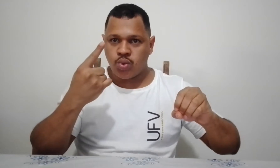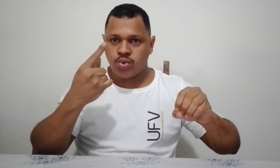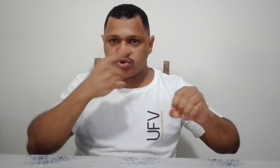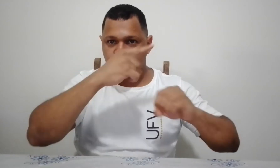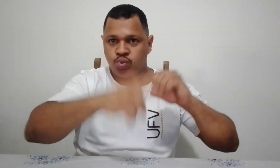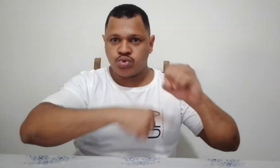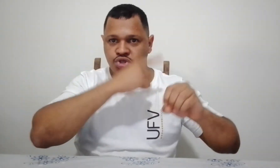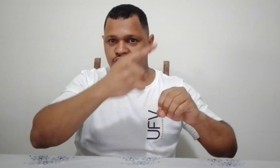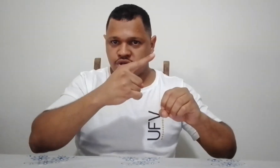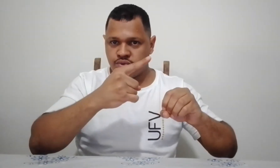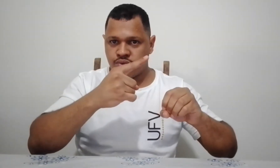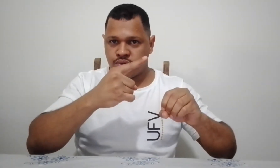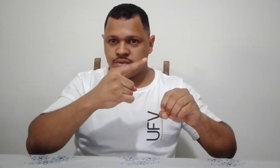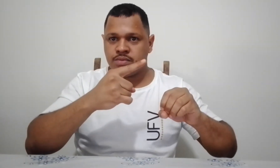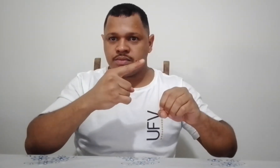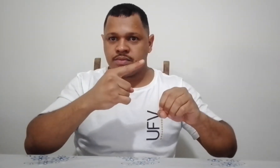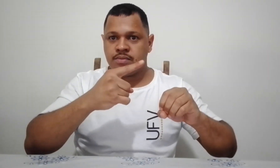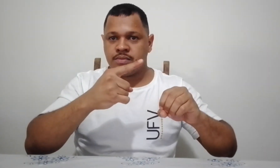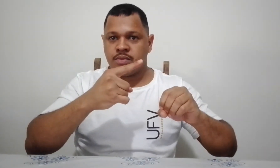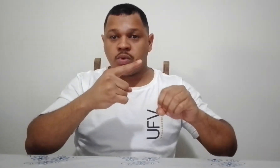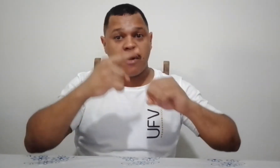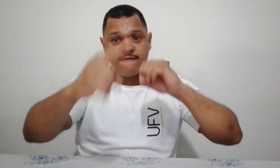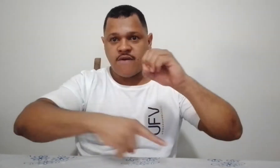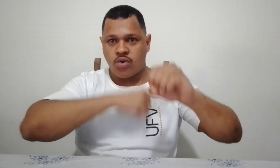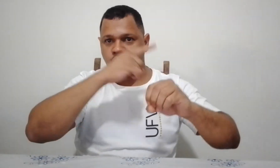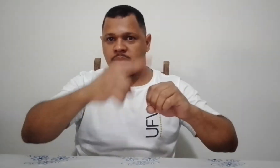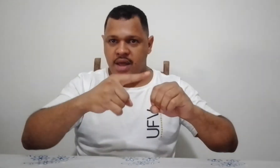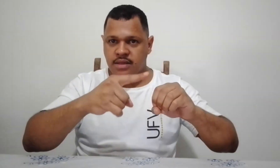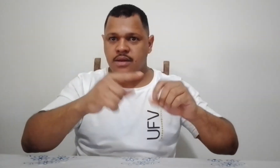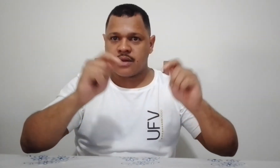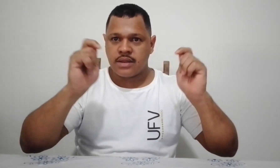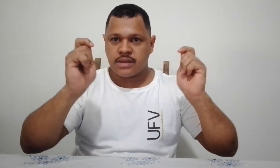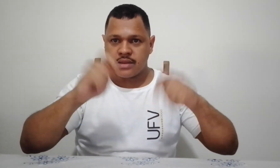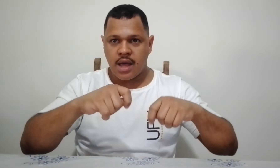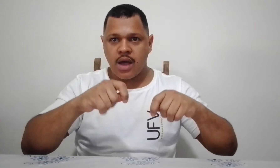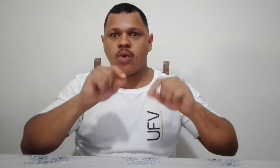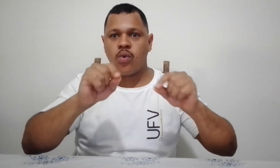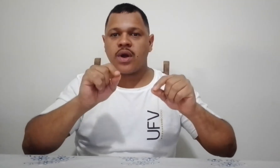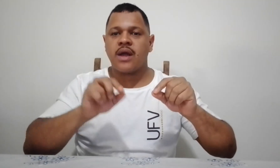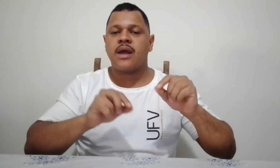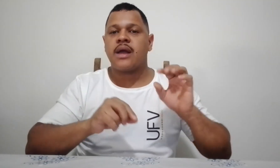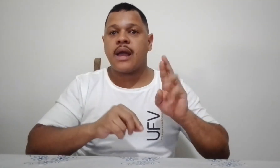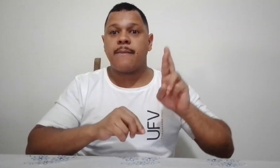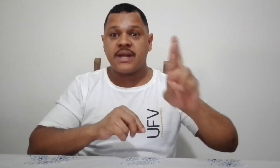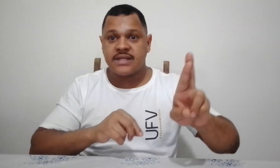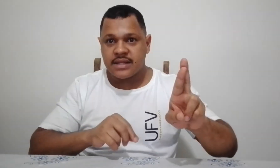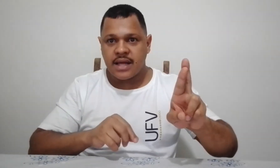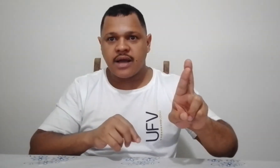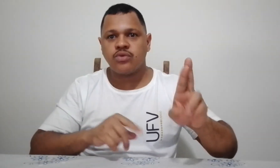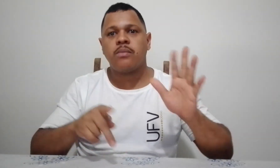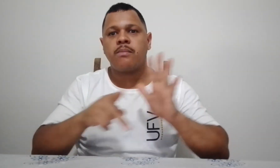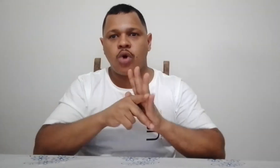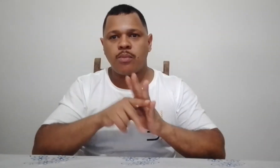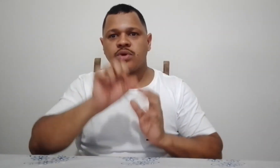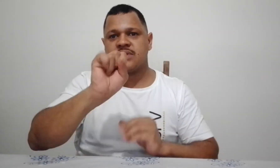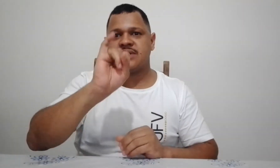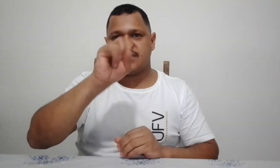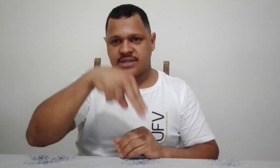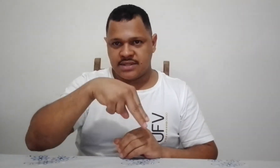giro completo, a volta completa, poderia ser representado como sendo o período da senoide. Olha esse desenho como fica